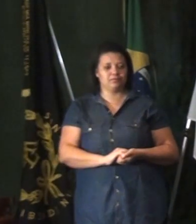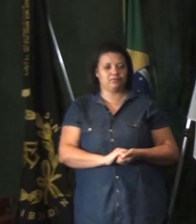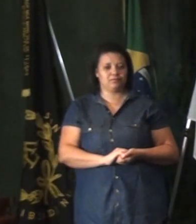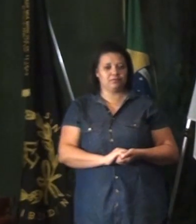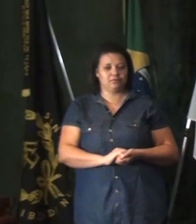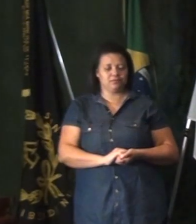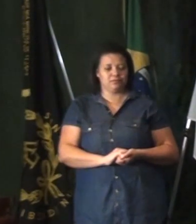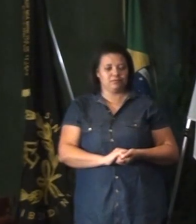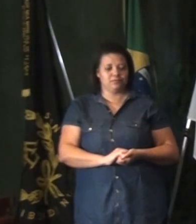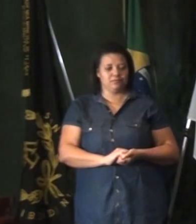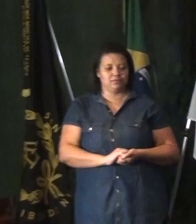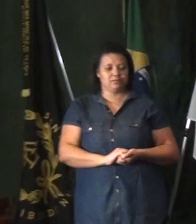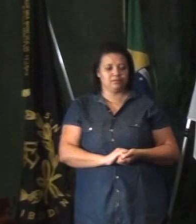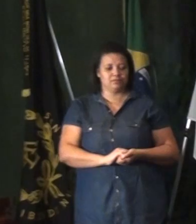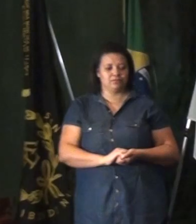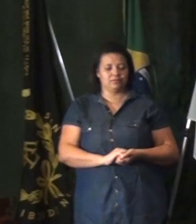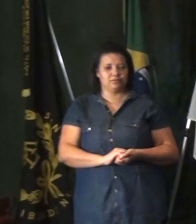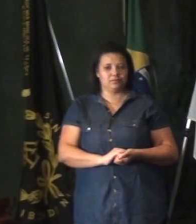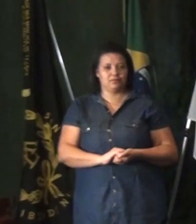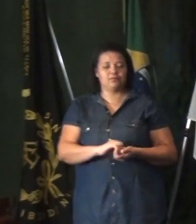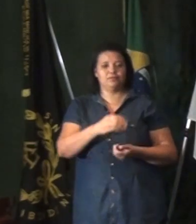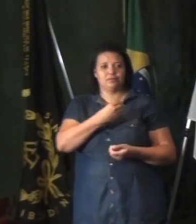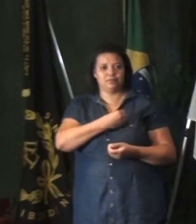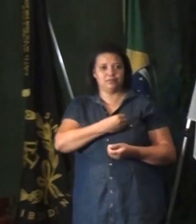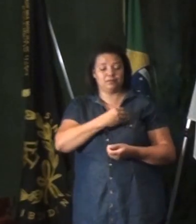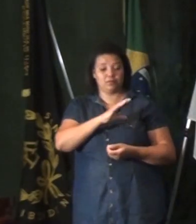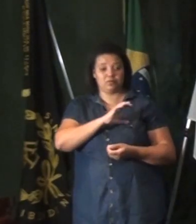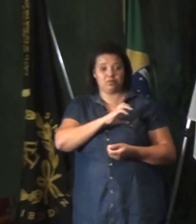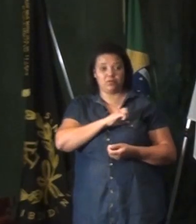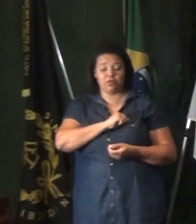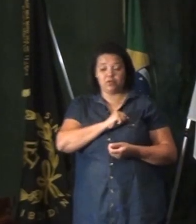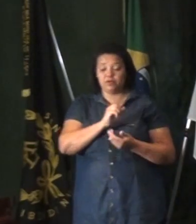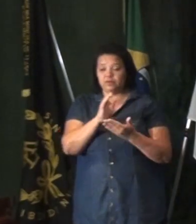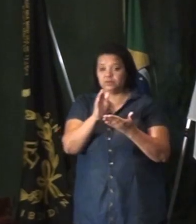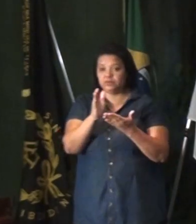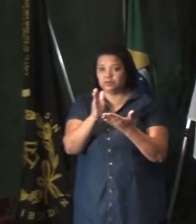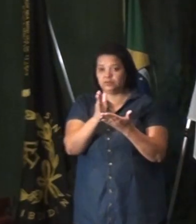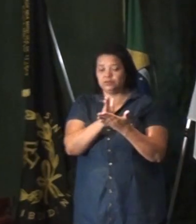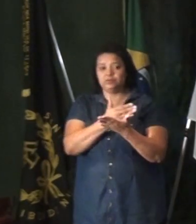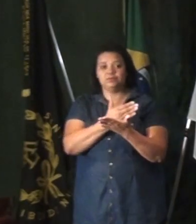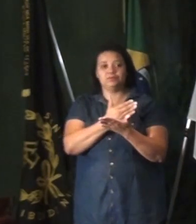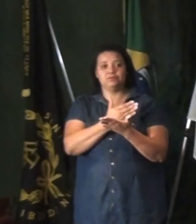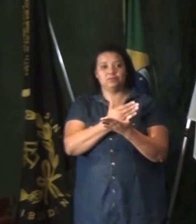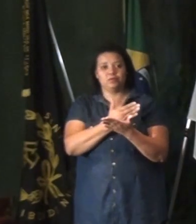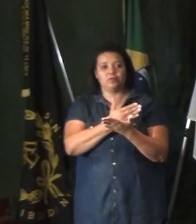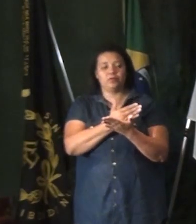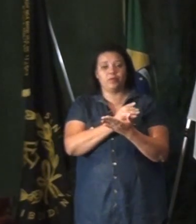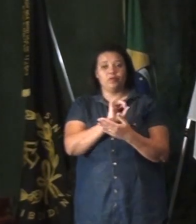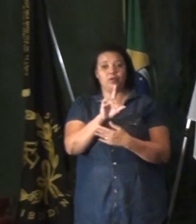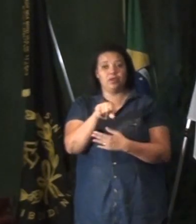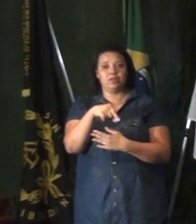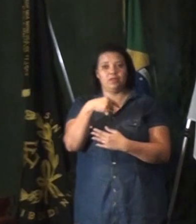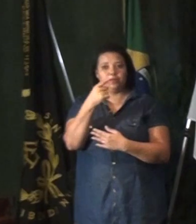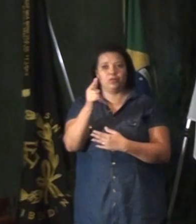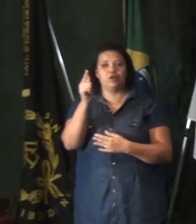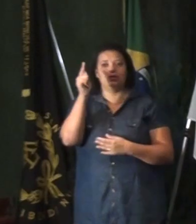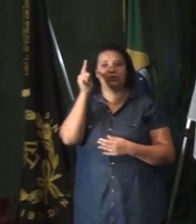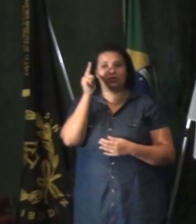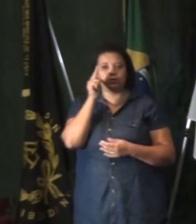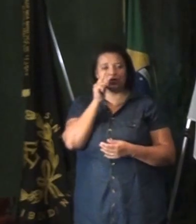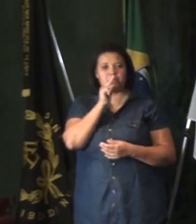da vida de Drummond. E parece que ele só conseguiu isso com